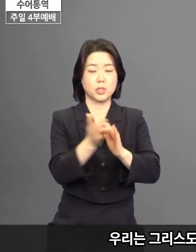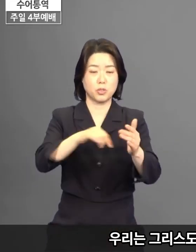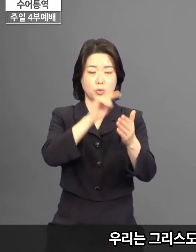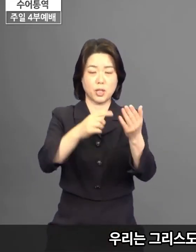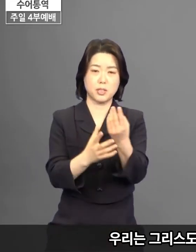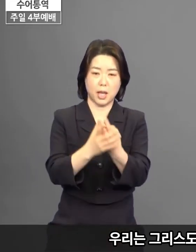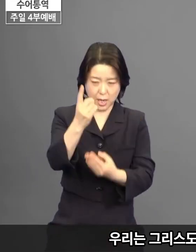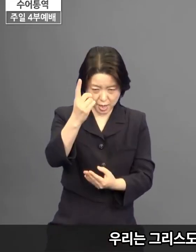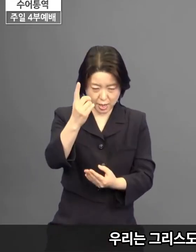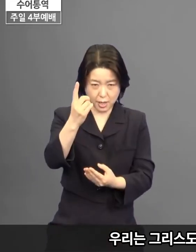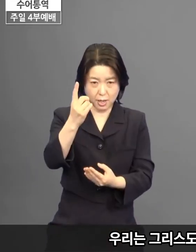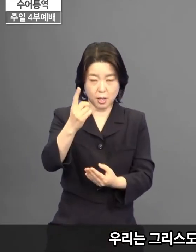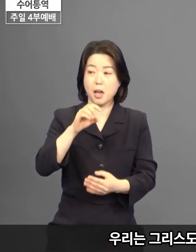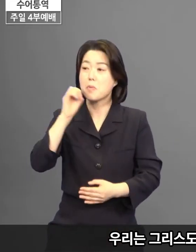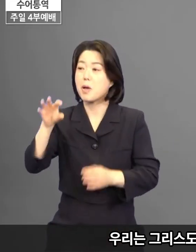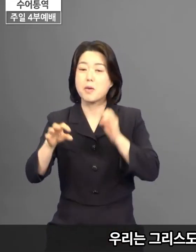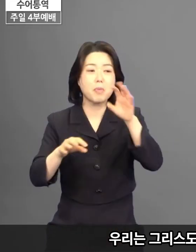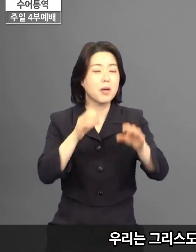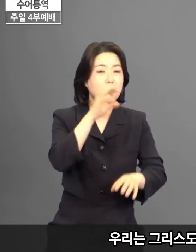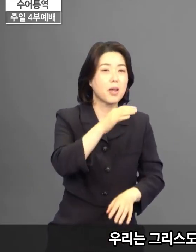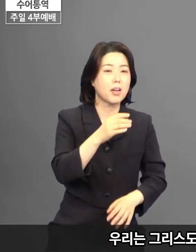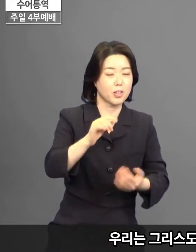하나입니다.